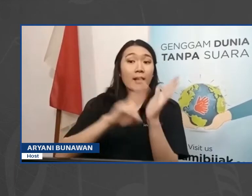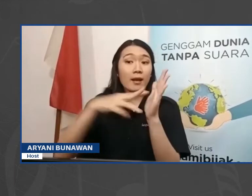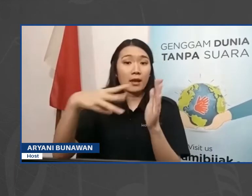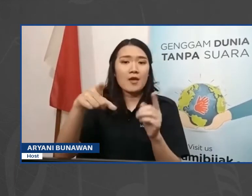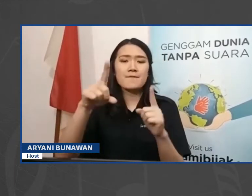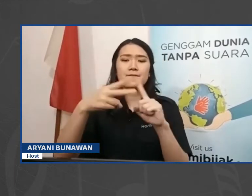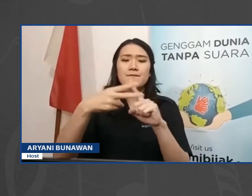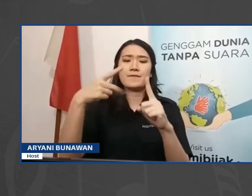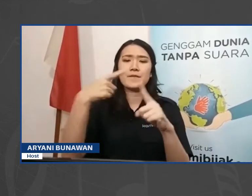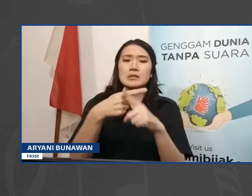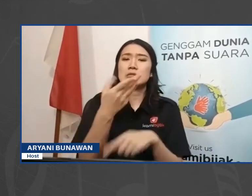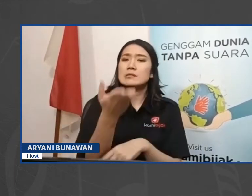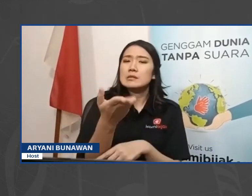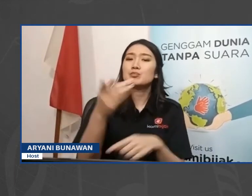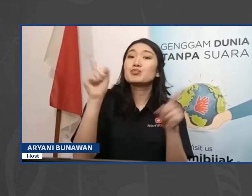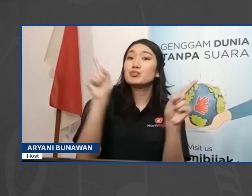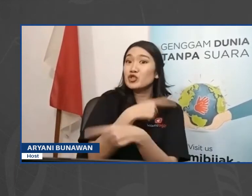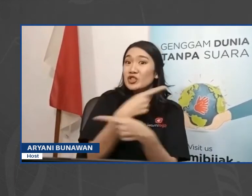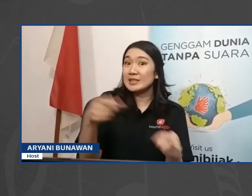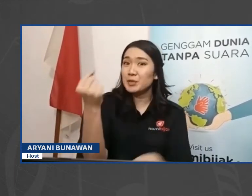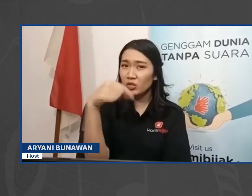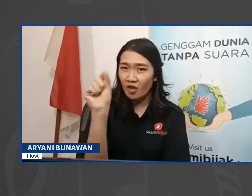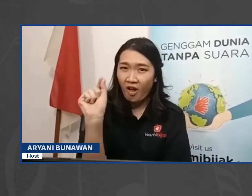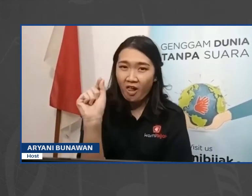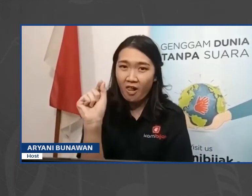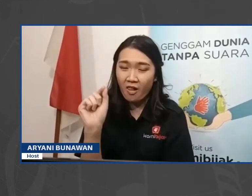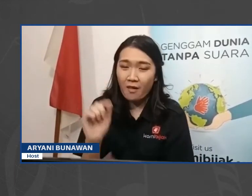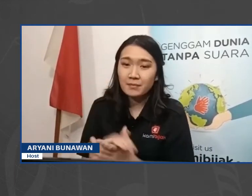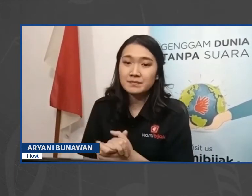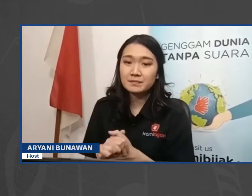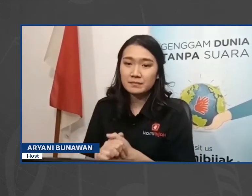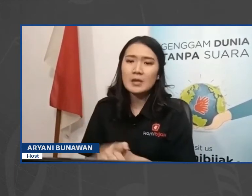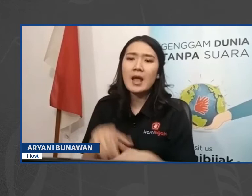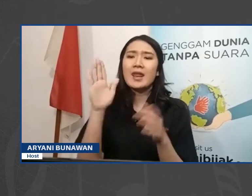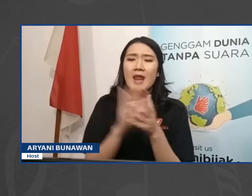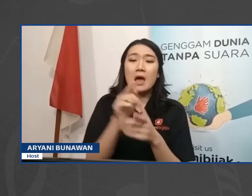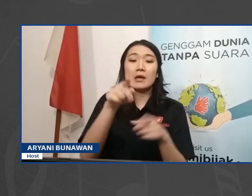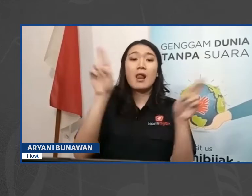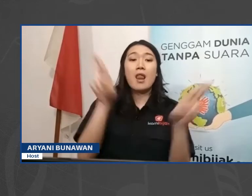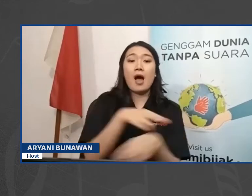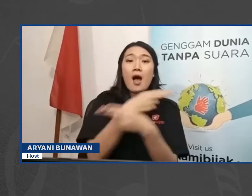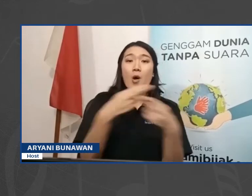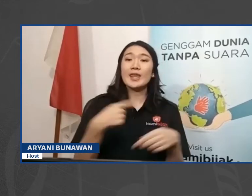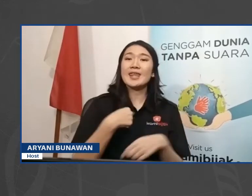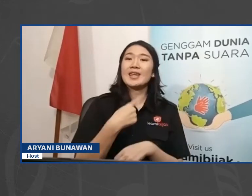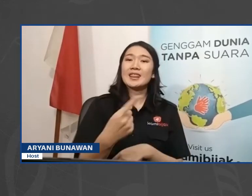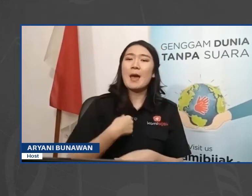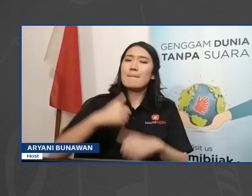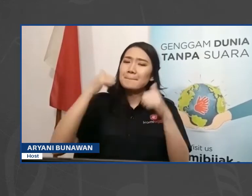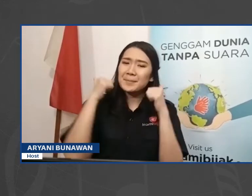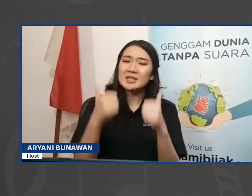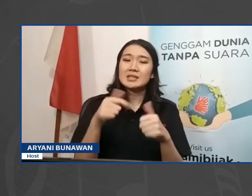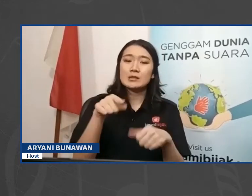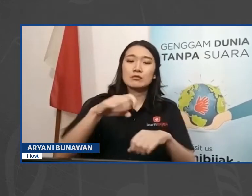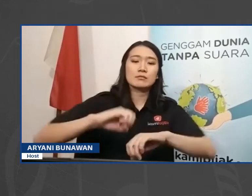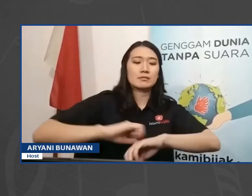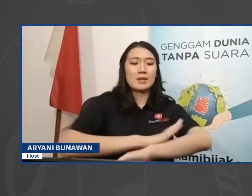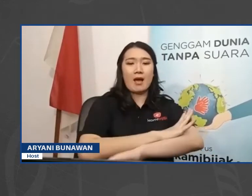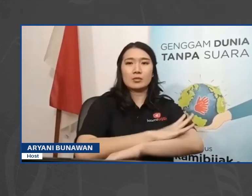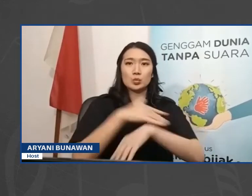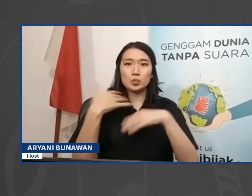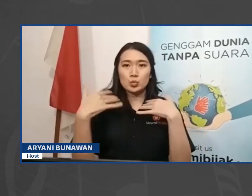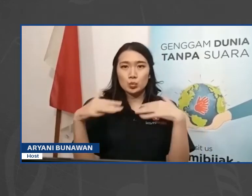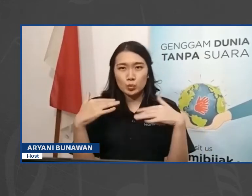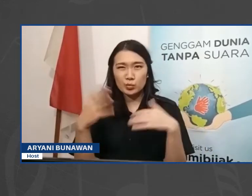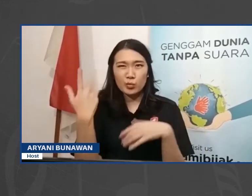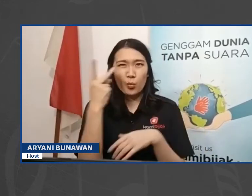Nah, oke, itu tadi dia iklannya. Selain sibuk dengan Multiline FX ini, Mas Rian kan juga adalah